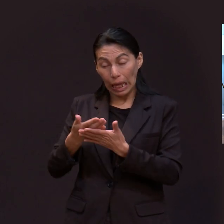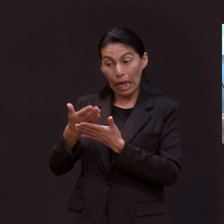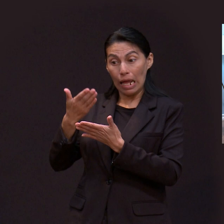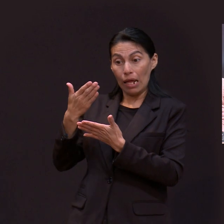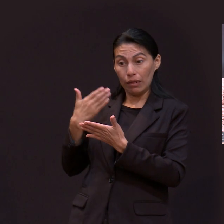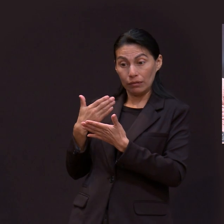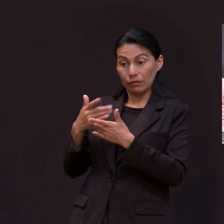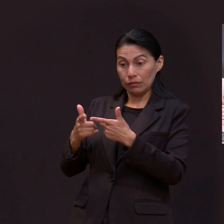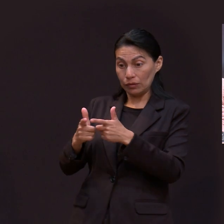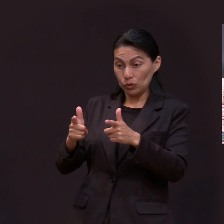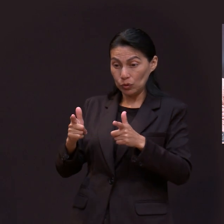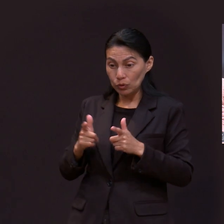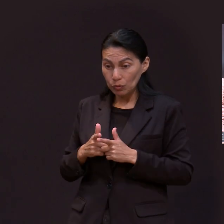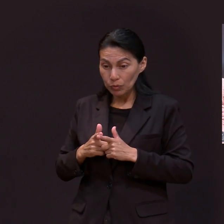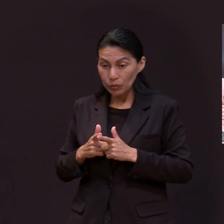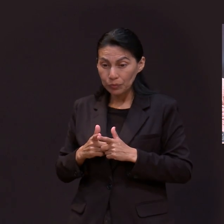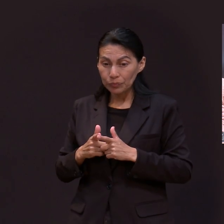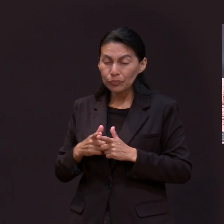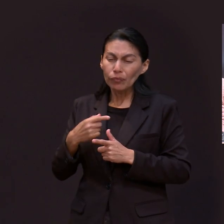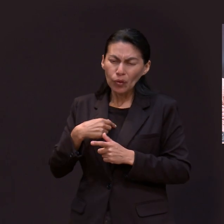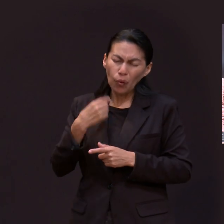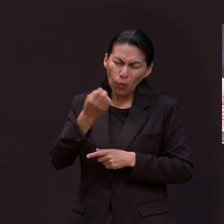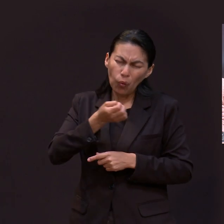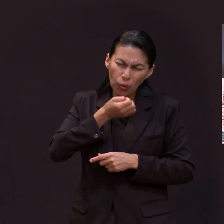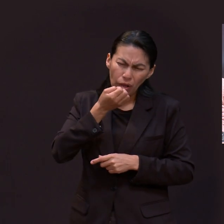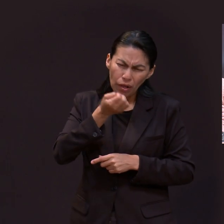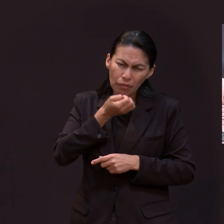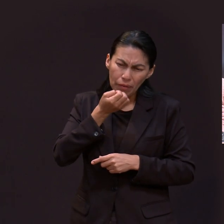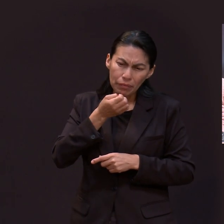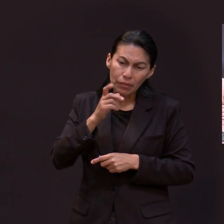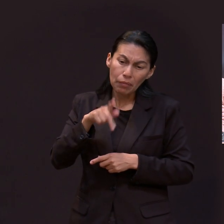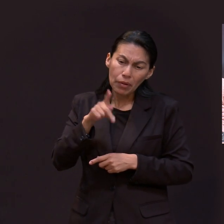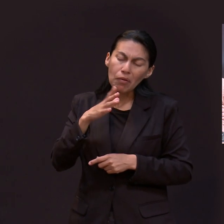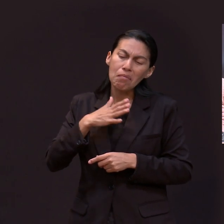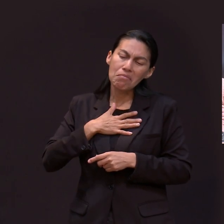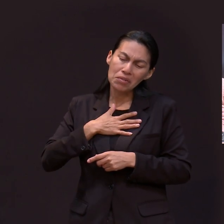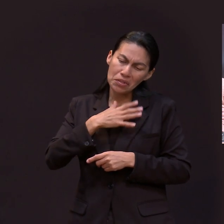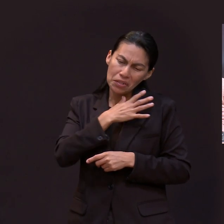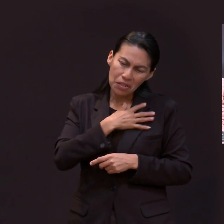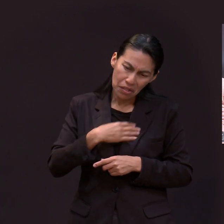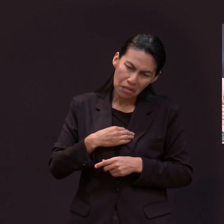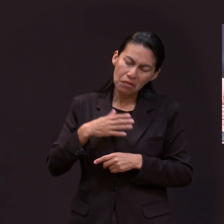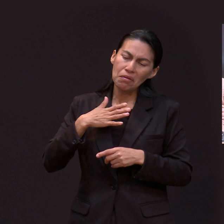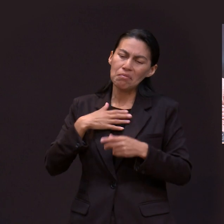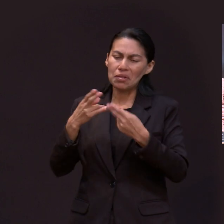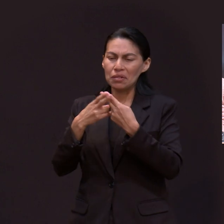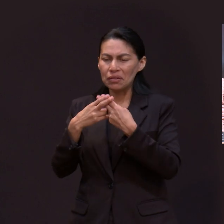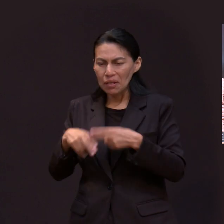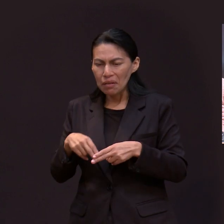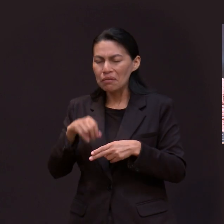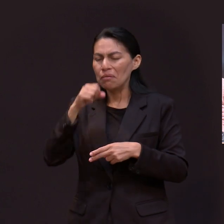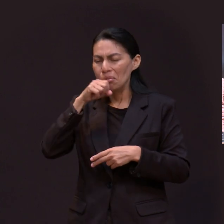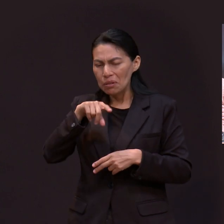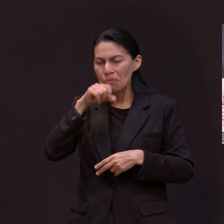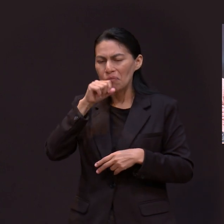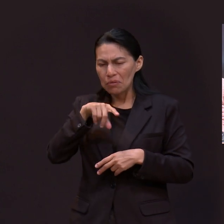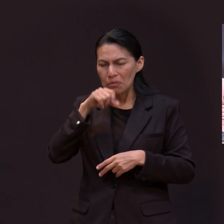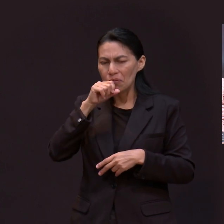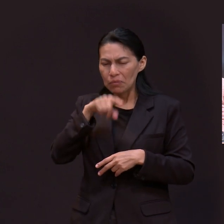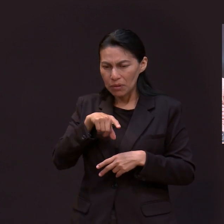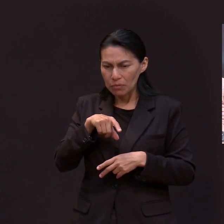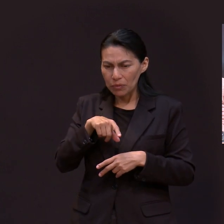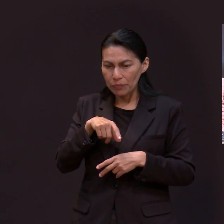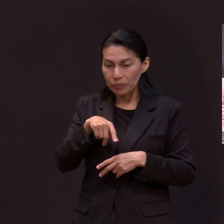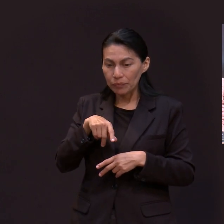antes de que formará yo este parte del grupo pues obviamente lloraba pero pues por quien ahora va por mis hijos por mis nietos porque